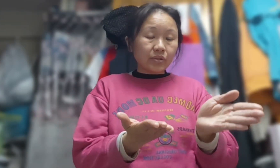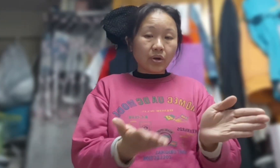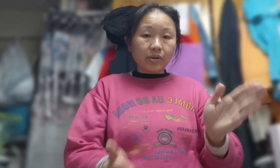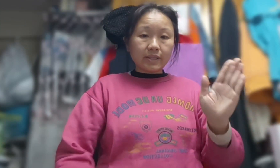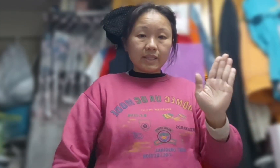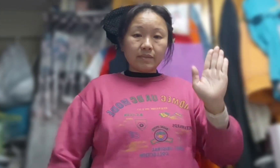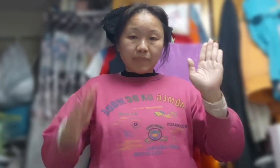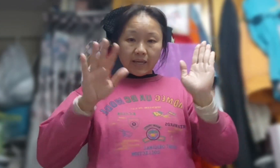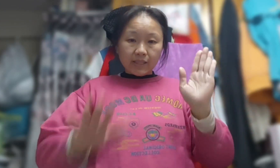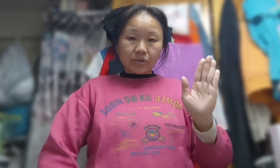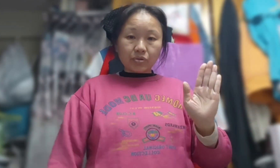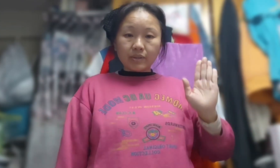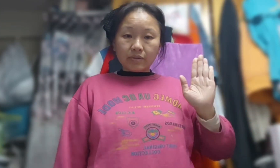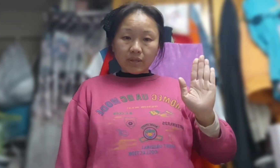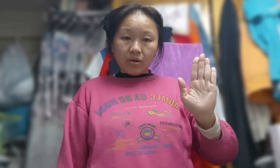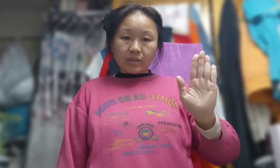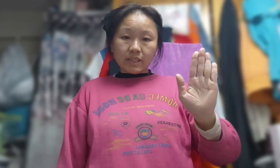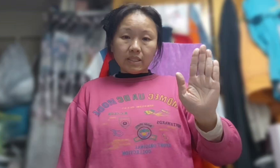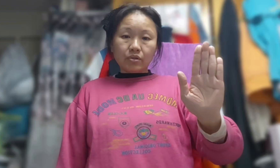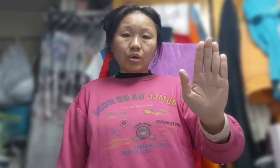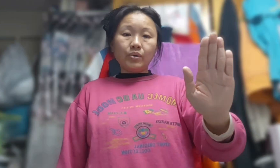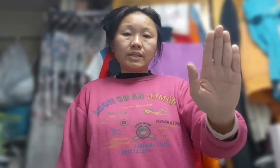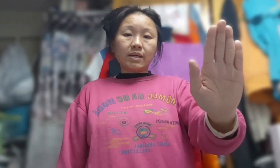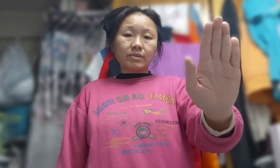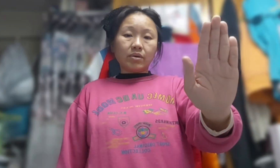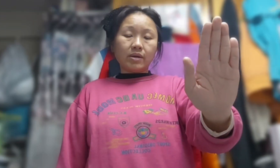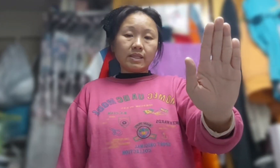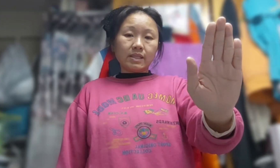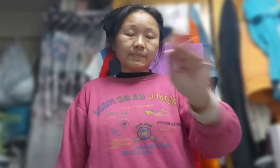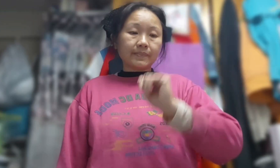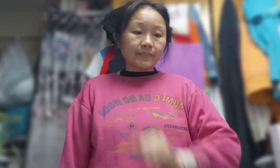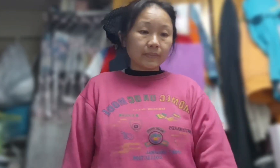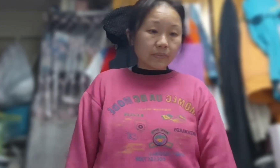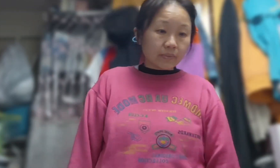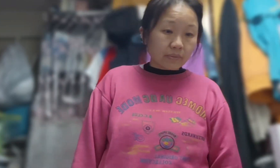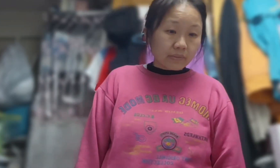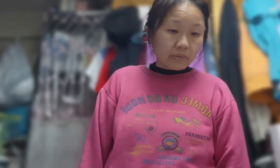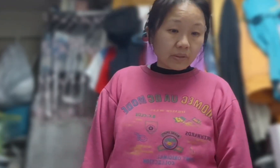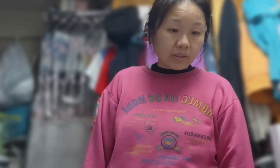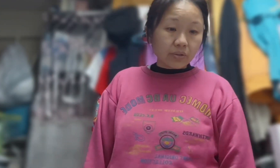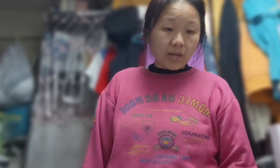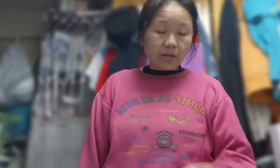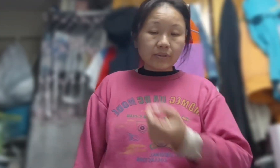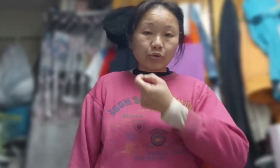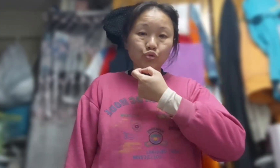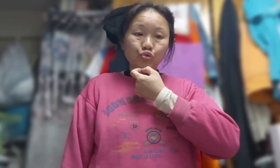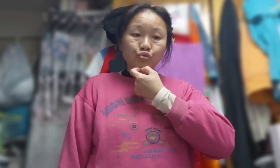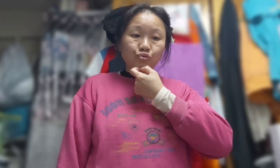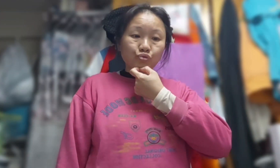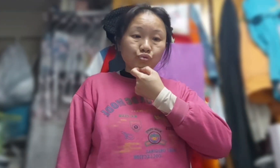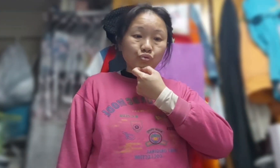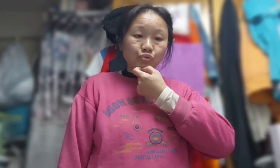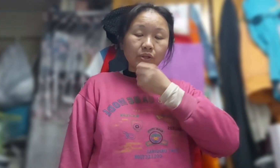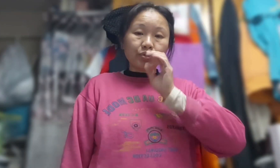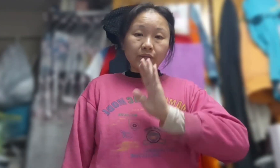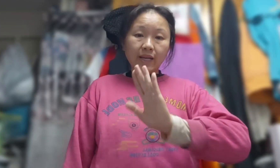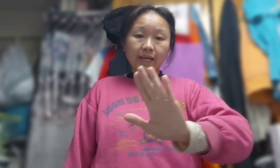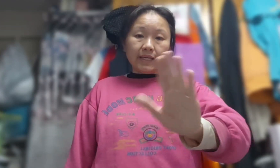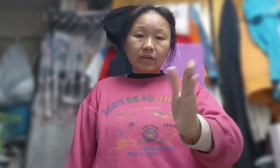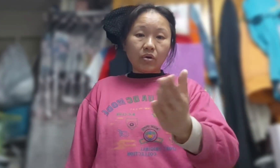向前擺低隻左手就向前推隻右手向前。跟住下一句就願。跟住你我